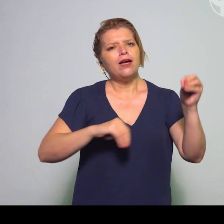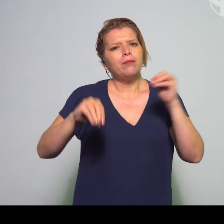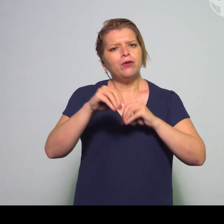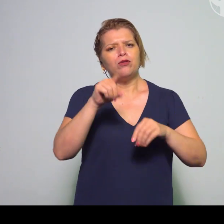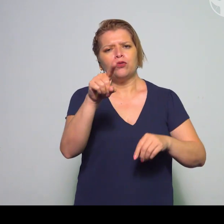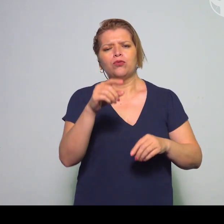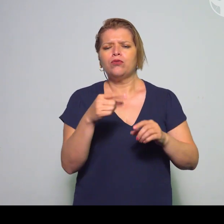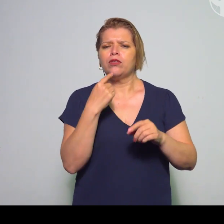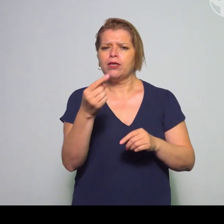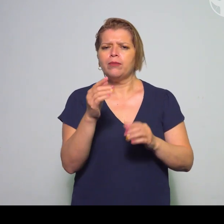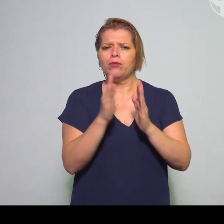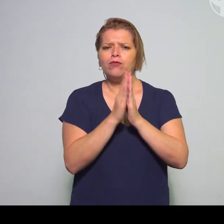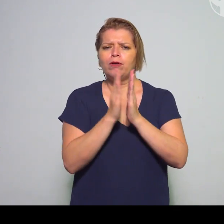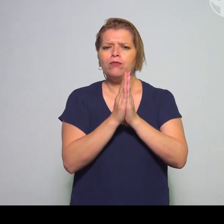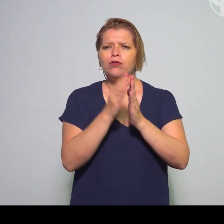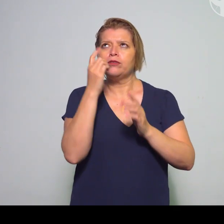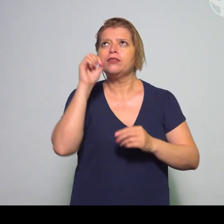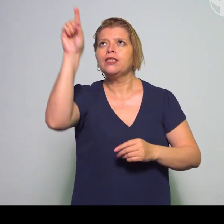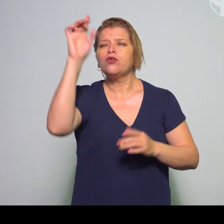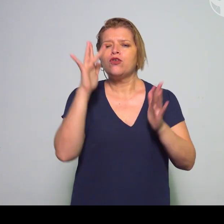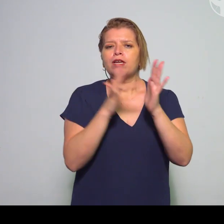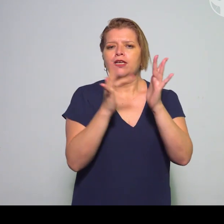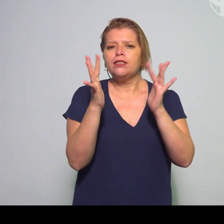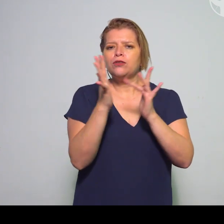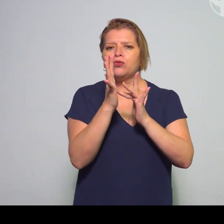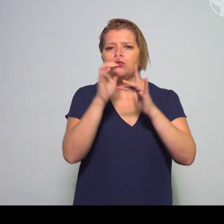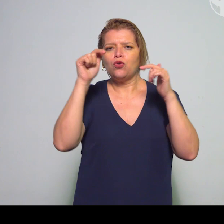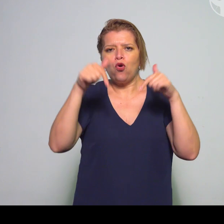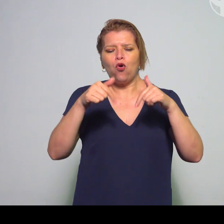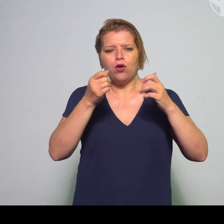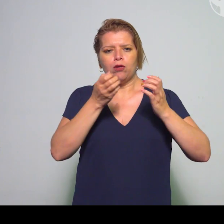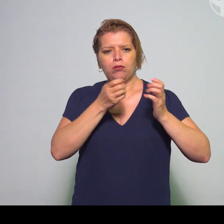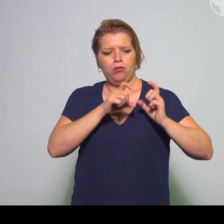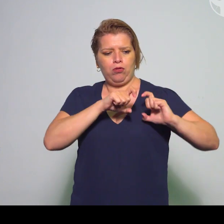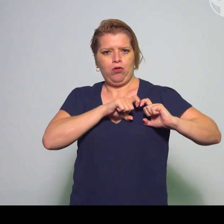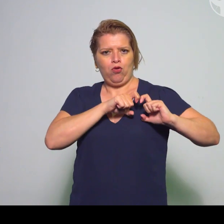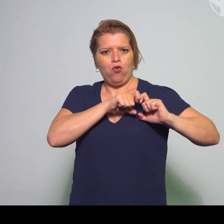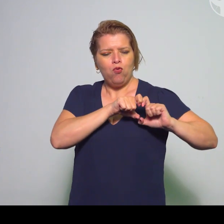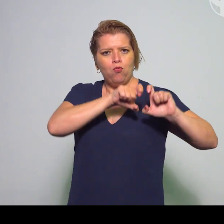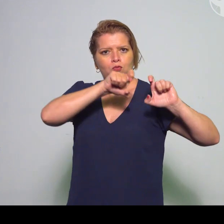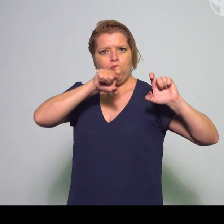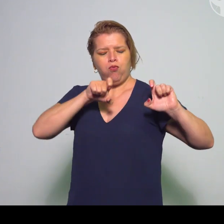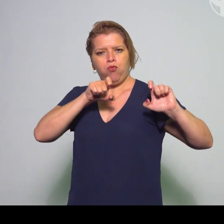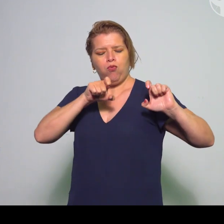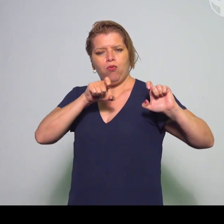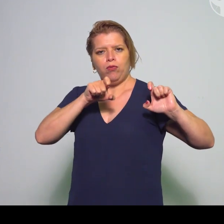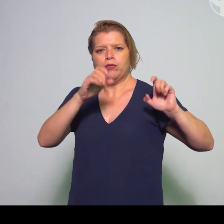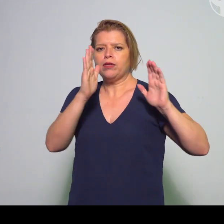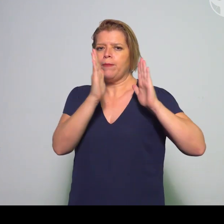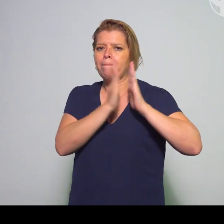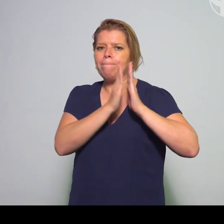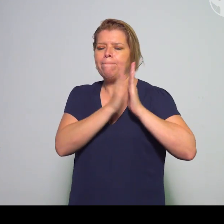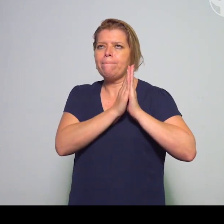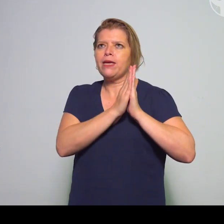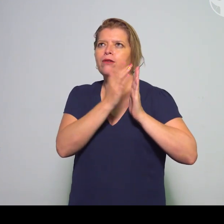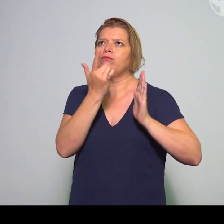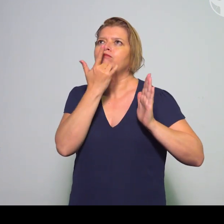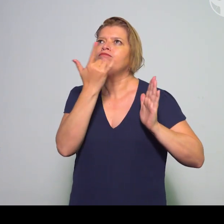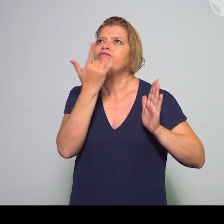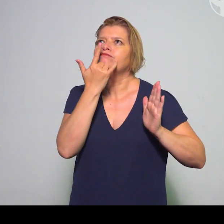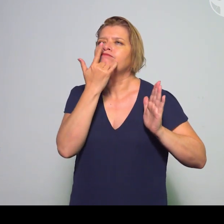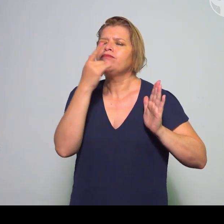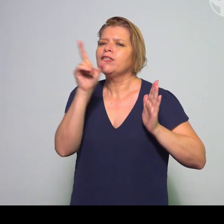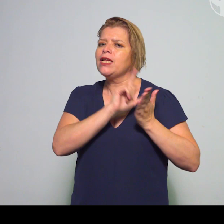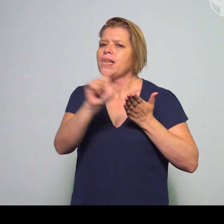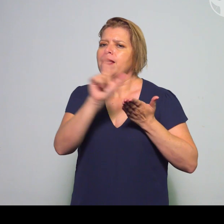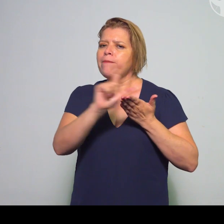hoy. Repite conmigo: Señor Jesús, hoy te abro mi corazón, hoy te pido perdón, te pido